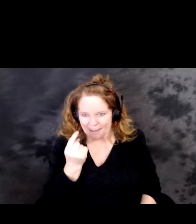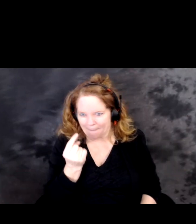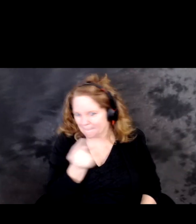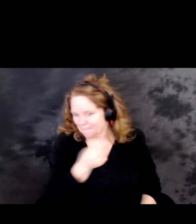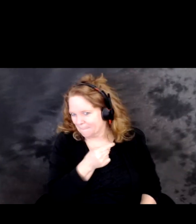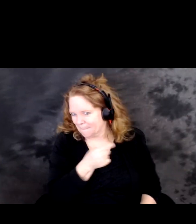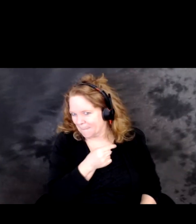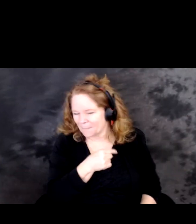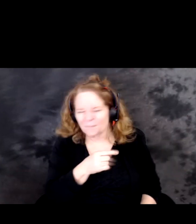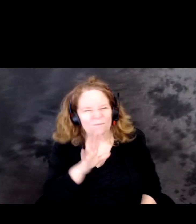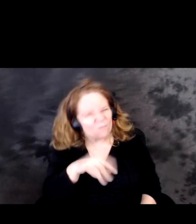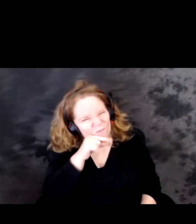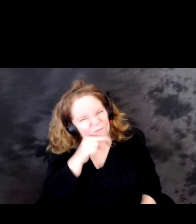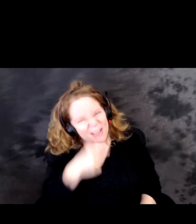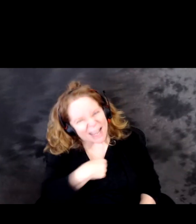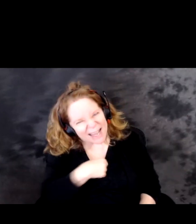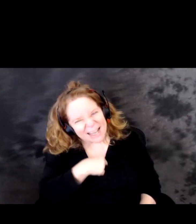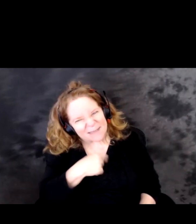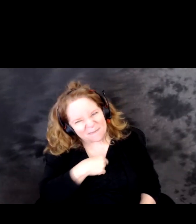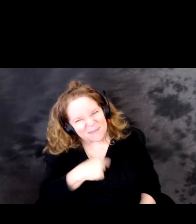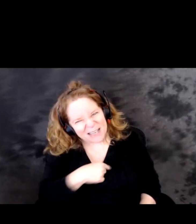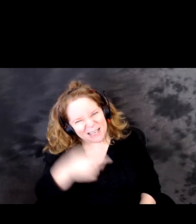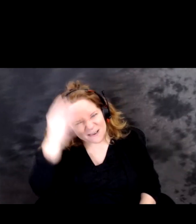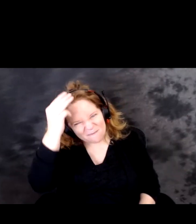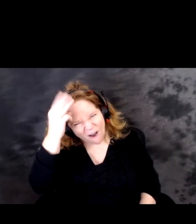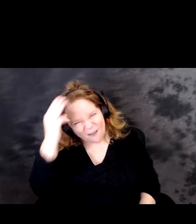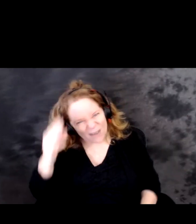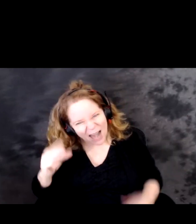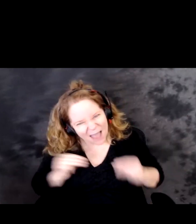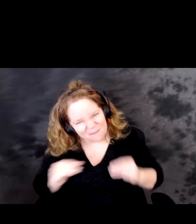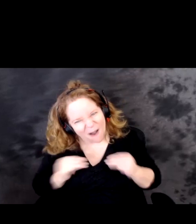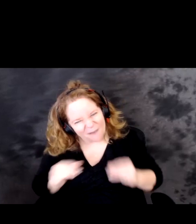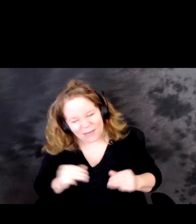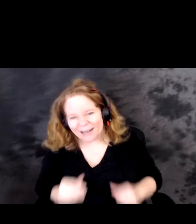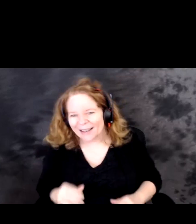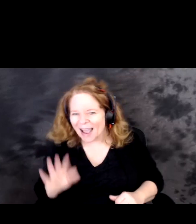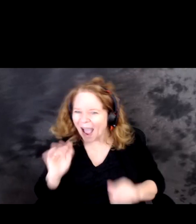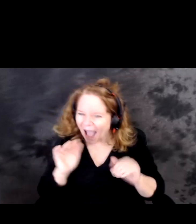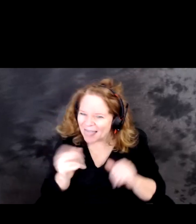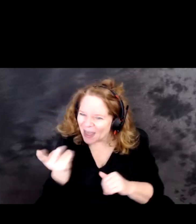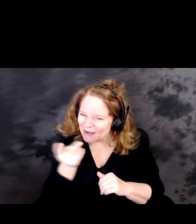¿A quién puedo mirar? Oh, Gwen, Gwen, Gwen, soy yo.